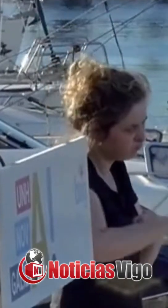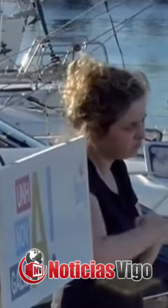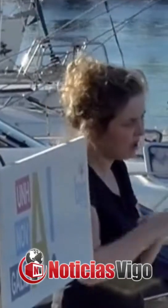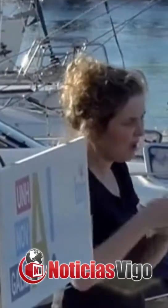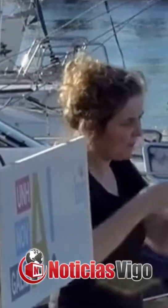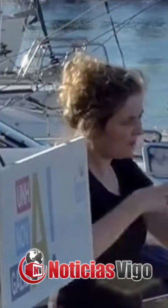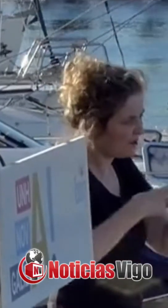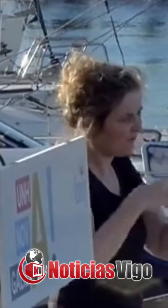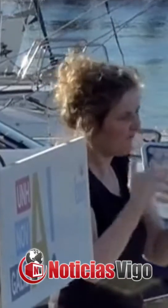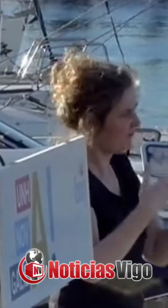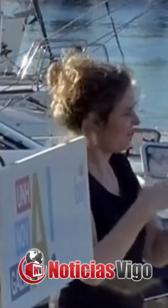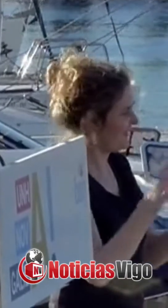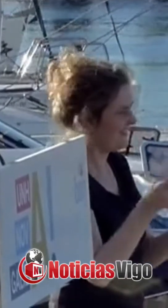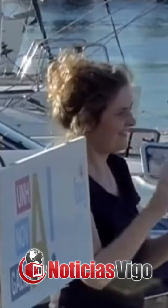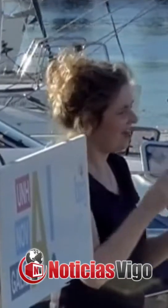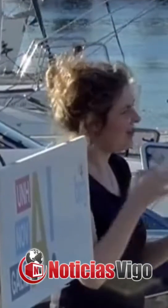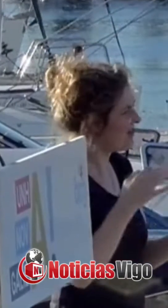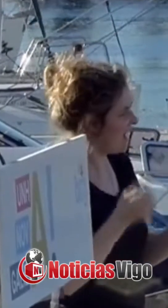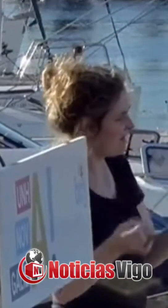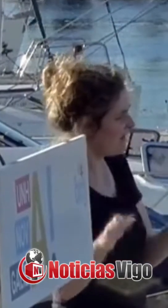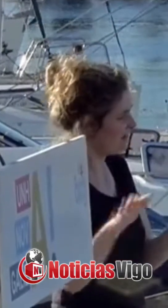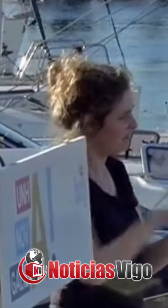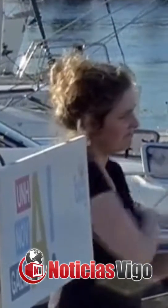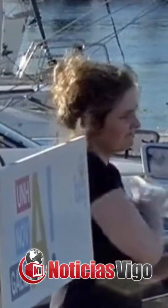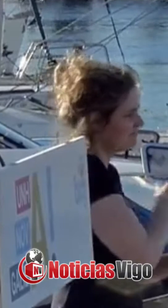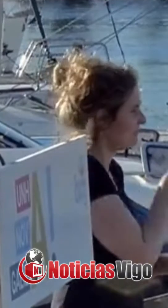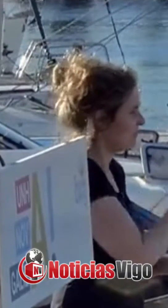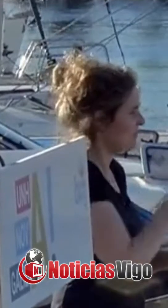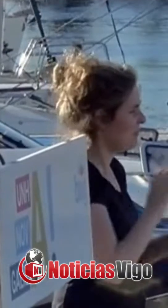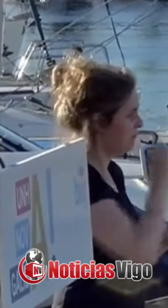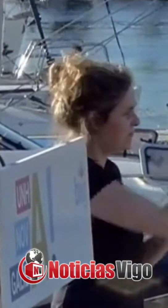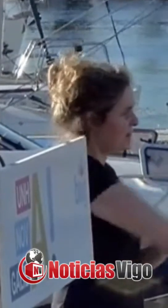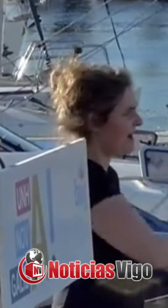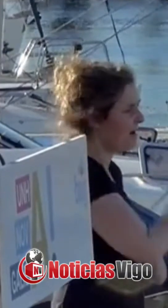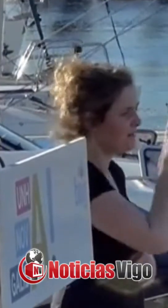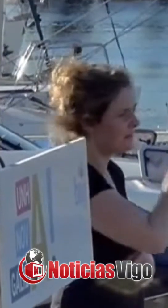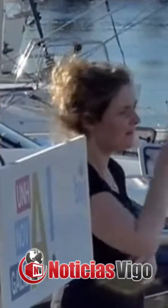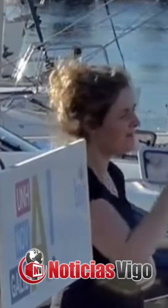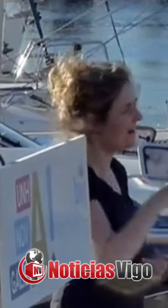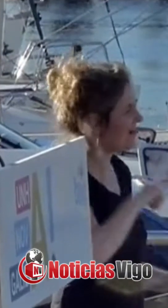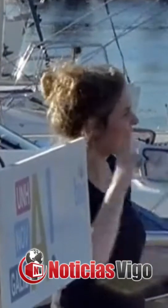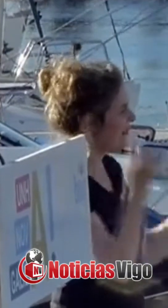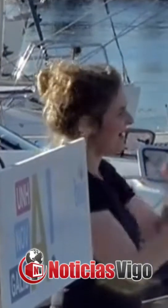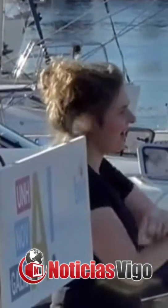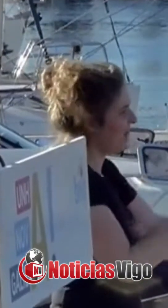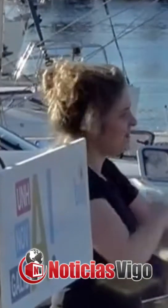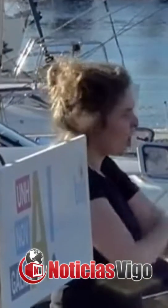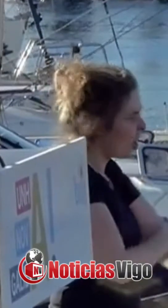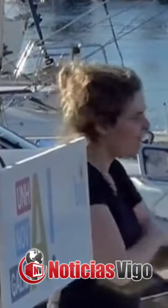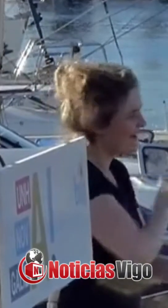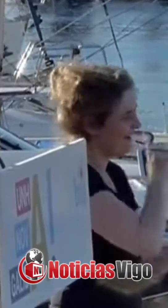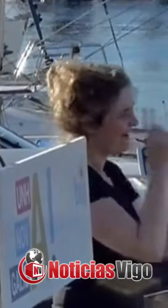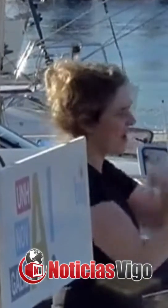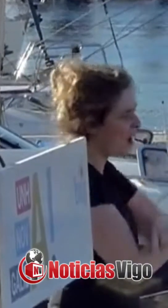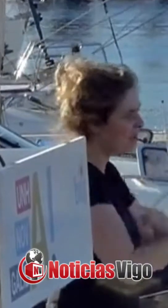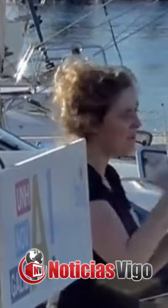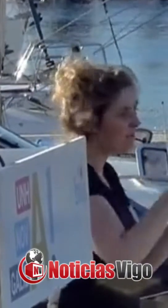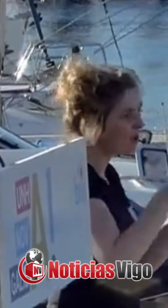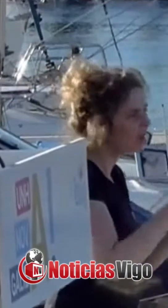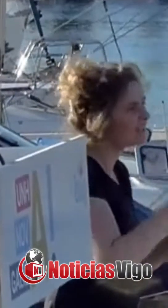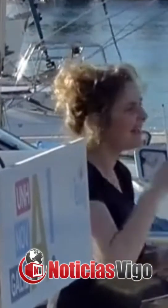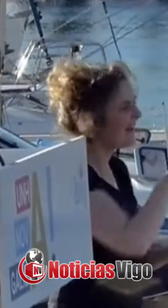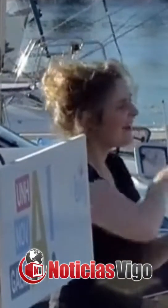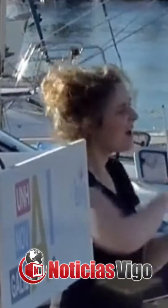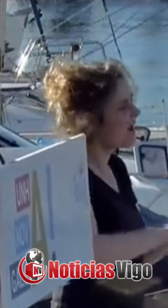preciso derrotar o Partido Popular, mas non é suficiente. Hai que cambiar de goberno, mas tamén hai que cambiar de políticas. E Galiza